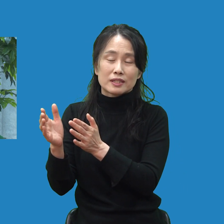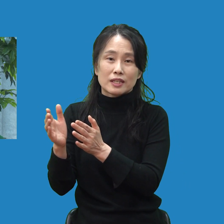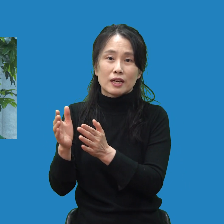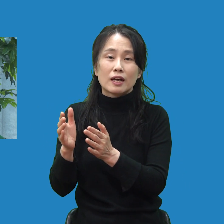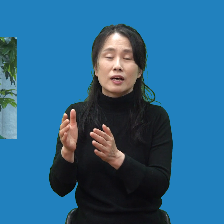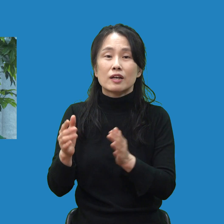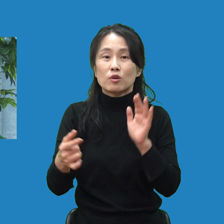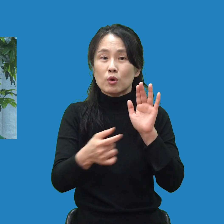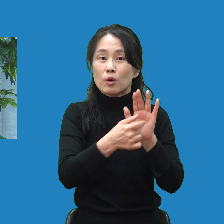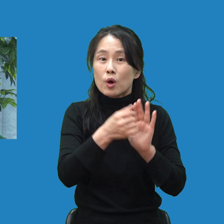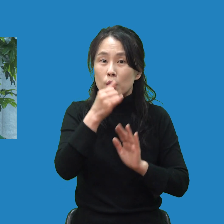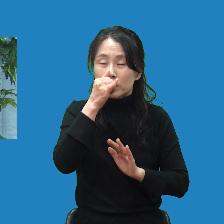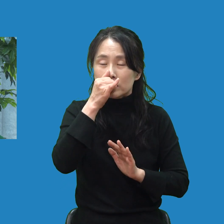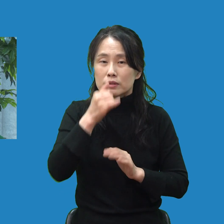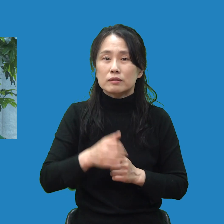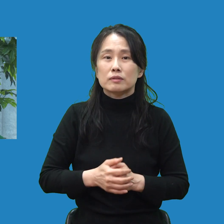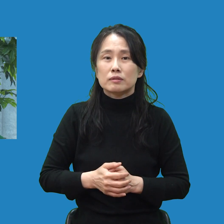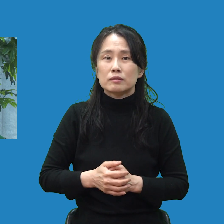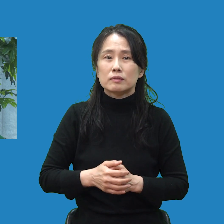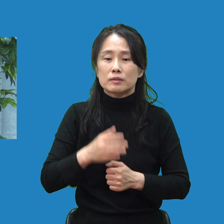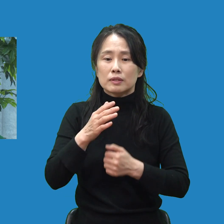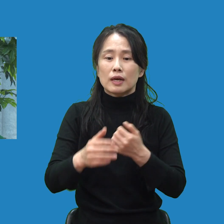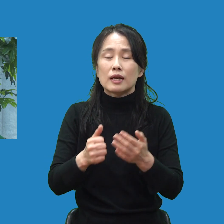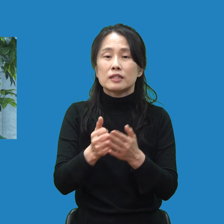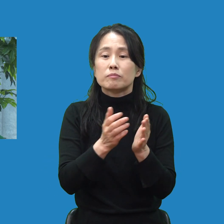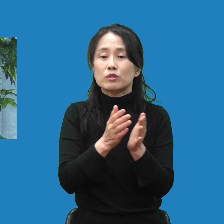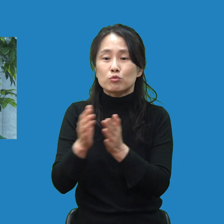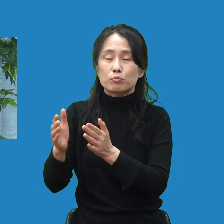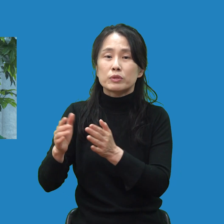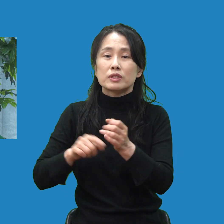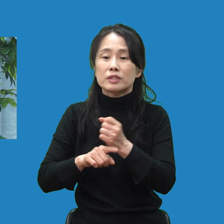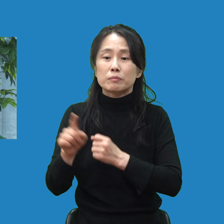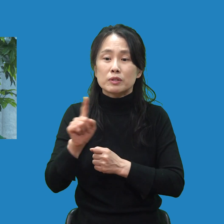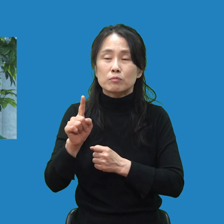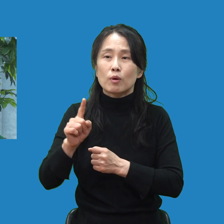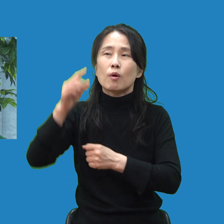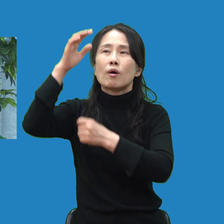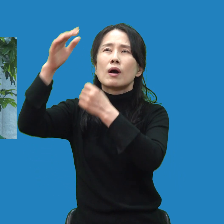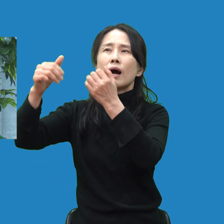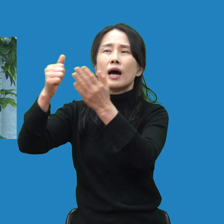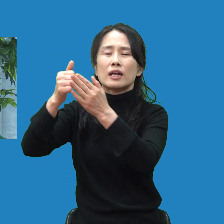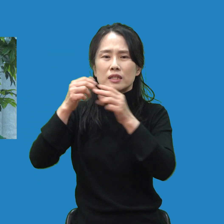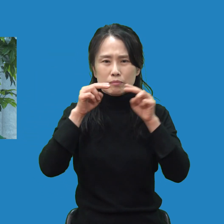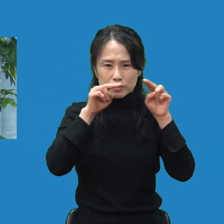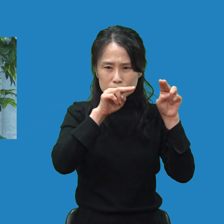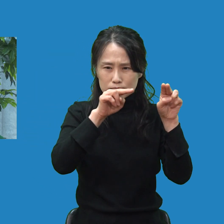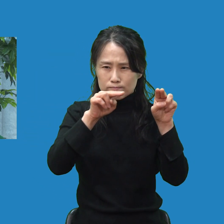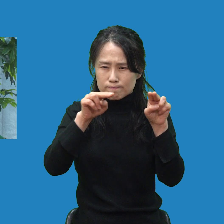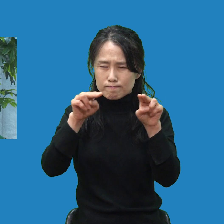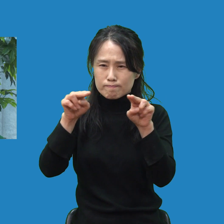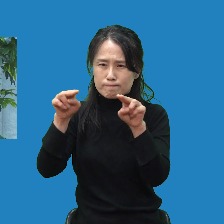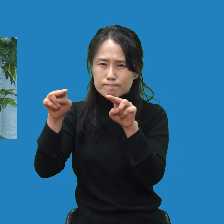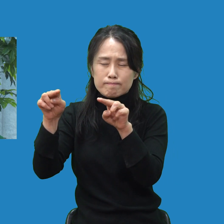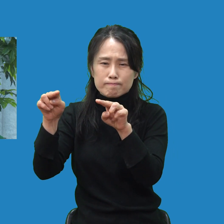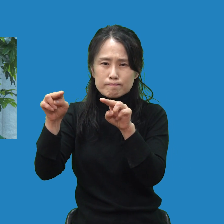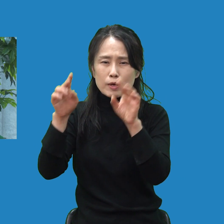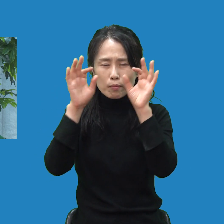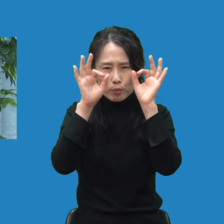그 말은 그런 말이 아니에요. 쭉 지켜보셨다. 그 결과 뭐 하겠습니까?